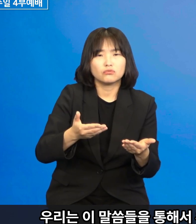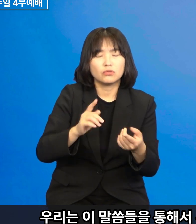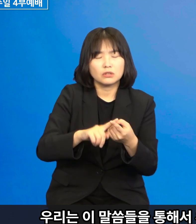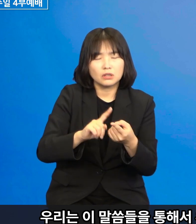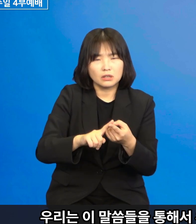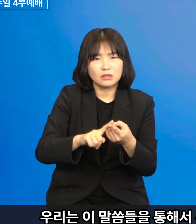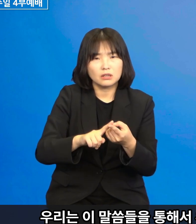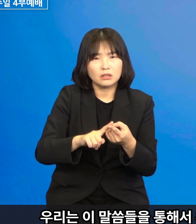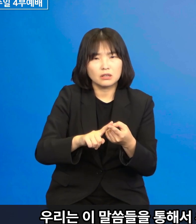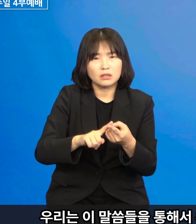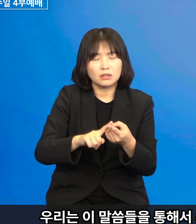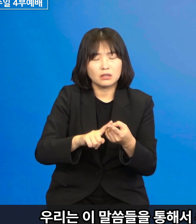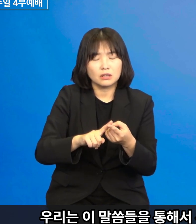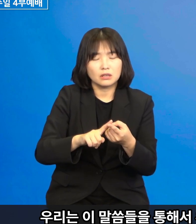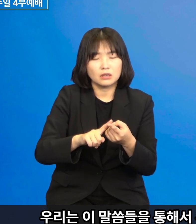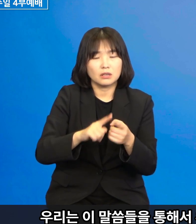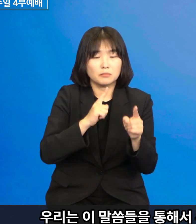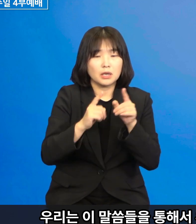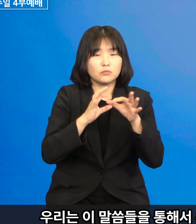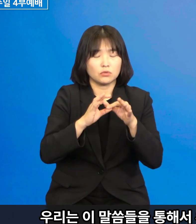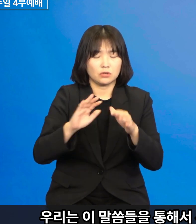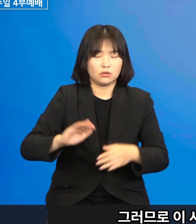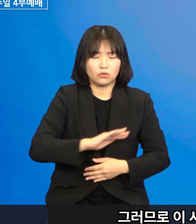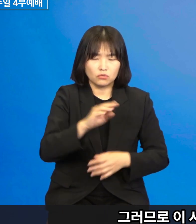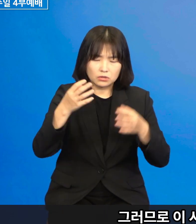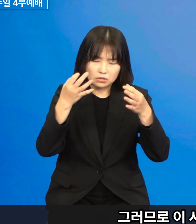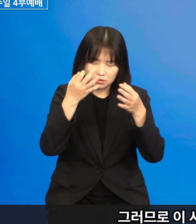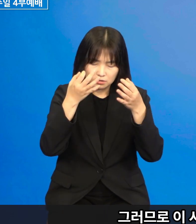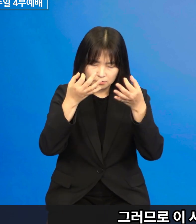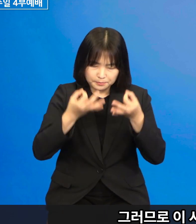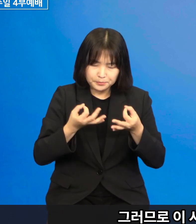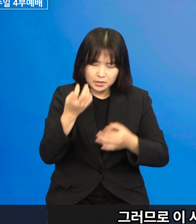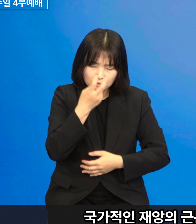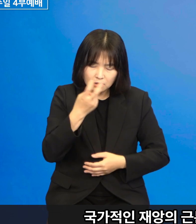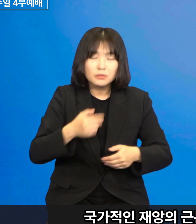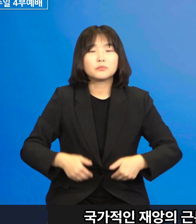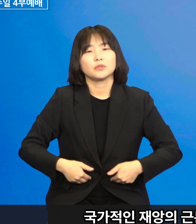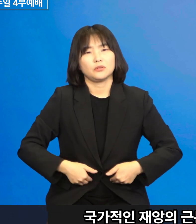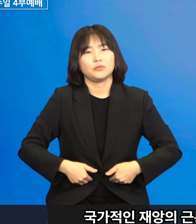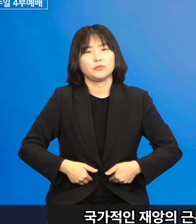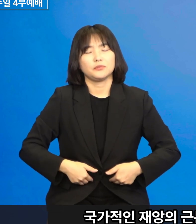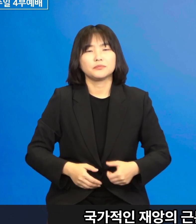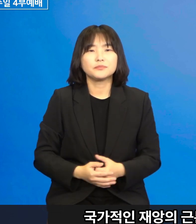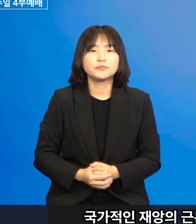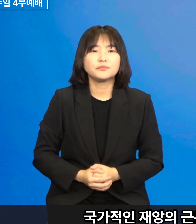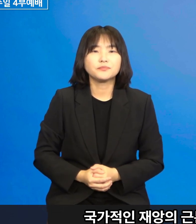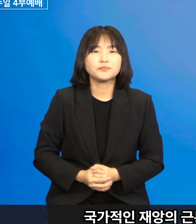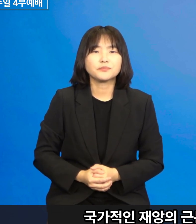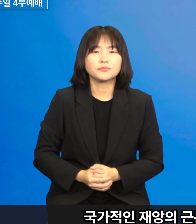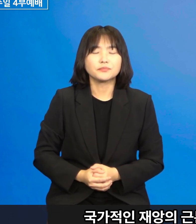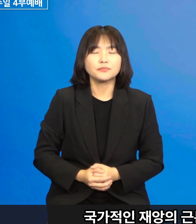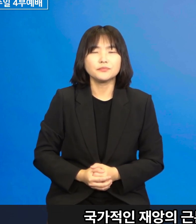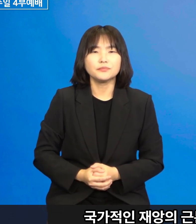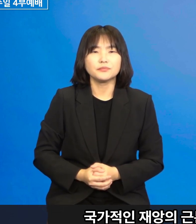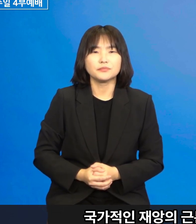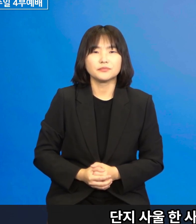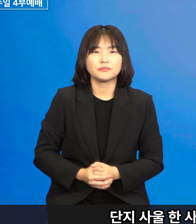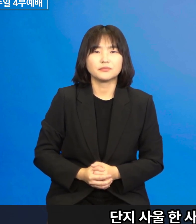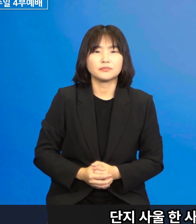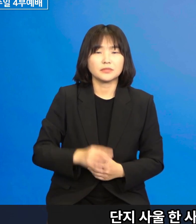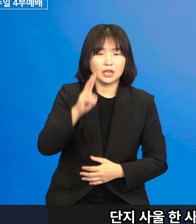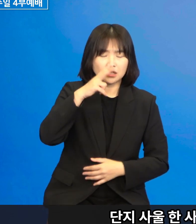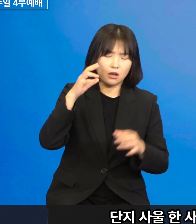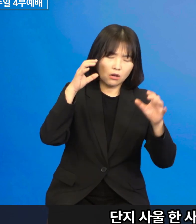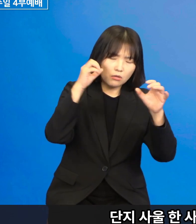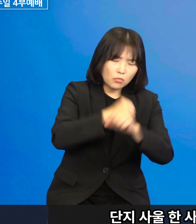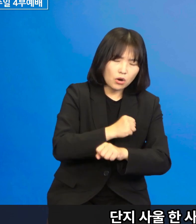말씀들을 통해서 우리를 점검해 봐야 된다는 거예요. 그러므로 이 4월의 비극적 몰락과 국가적인 재앙의 근본적인 뿌리는 따로 있는데